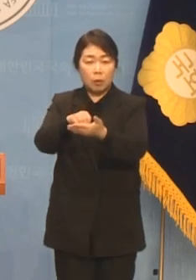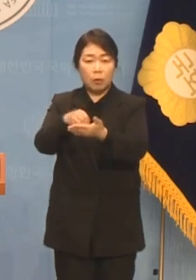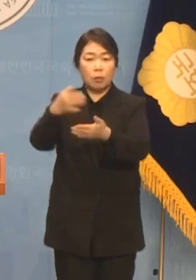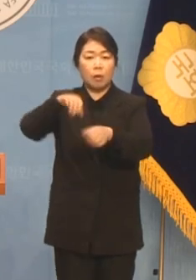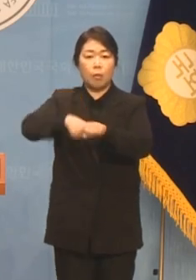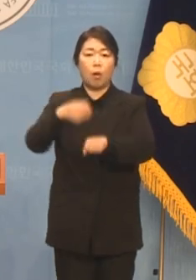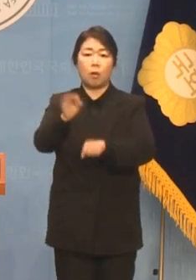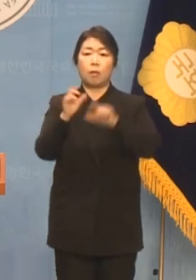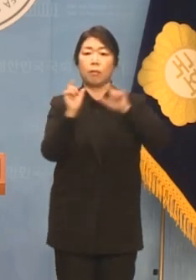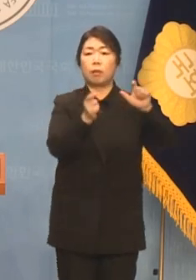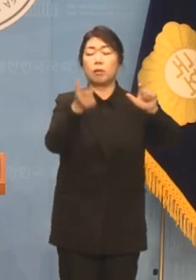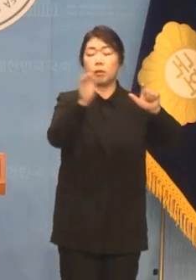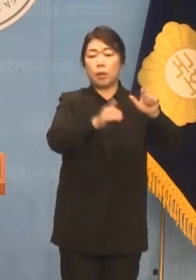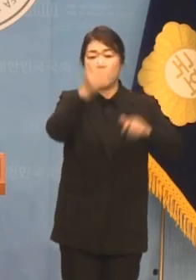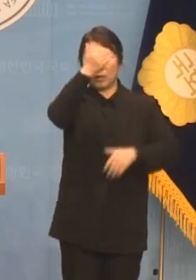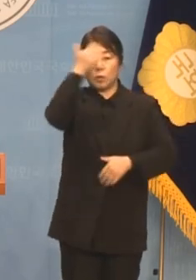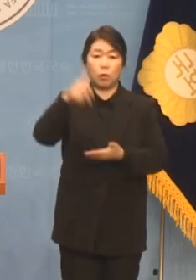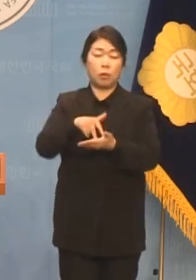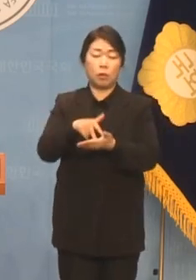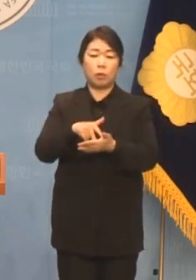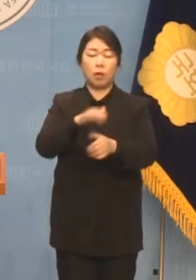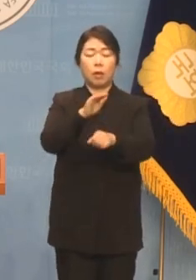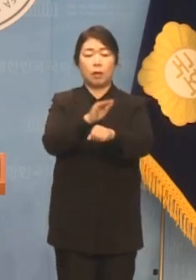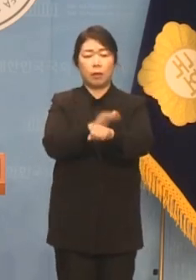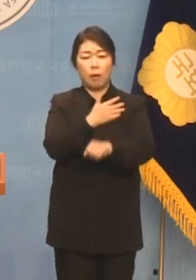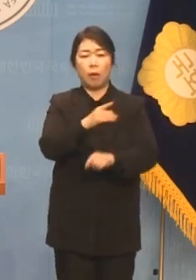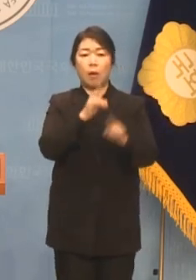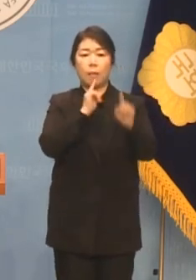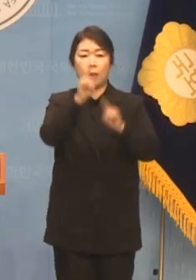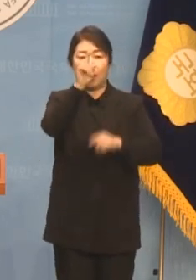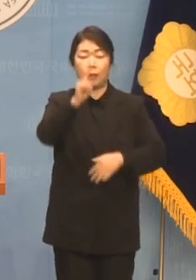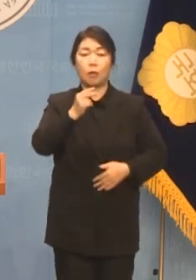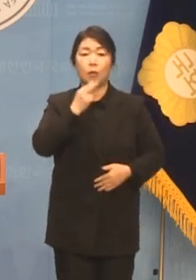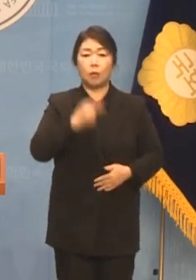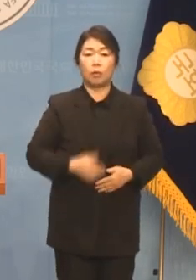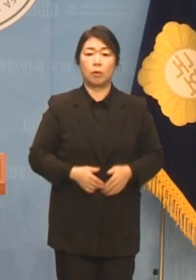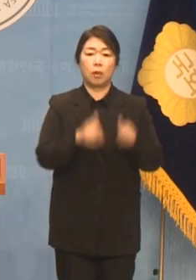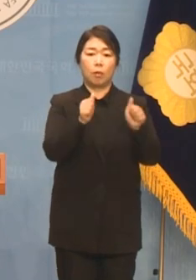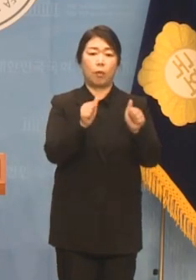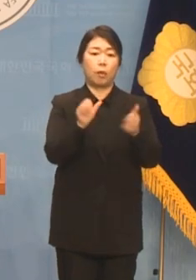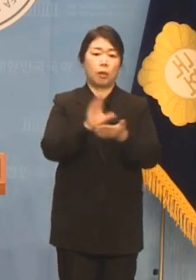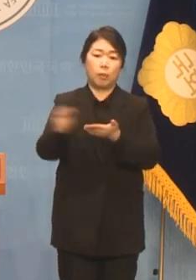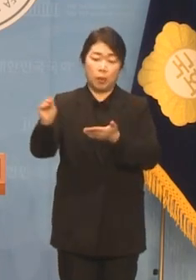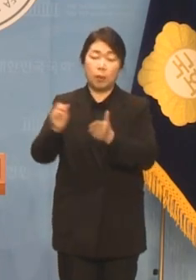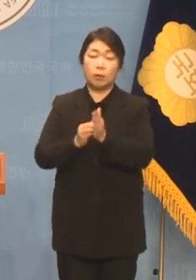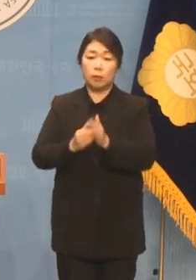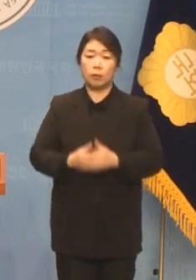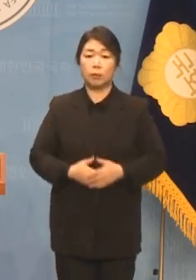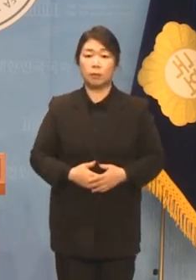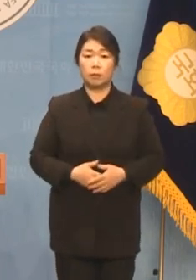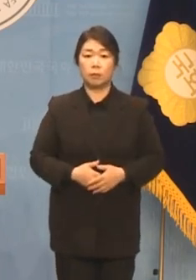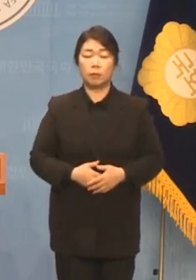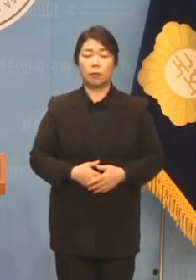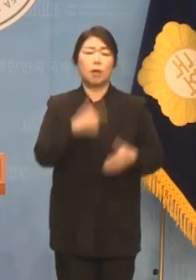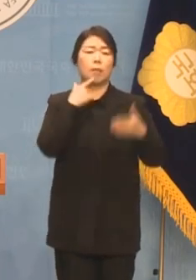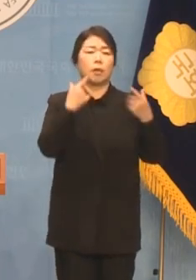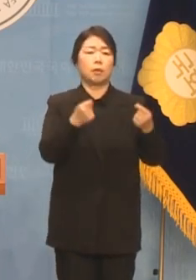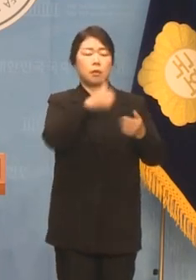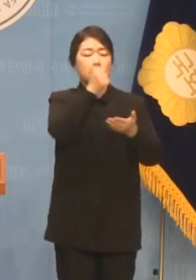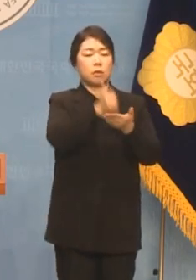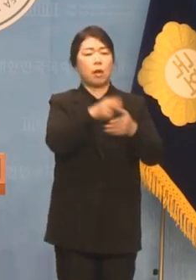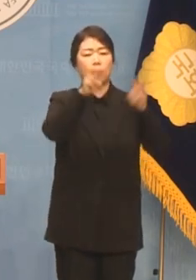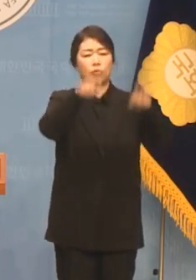받았지만 청년들에게 사과 한마디 하지 않고 법원을 떠났습니다 마치 무죄